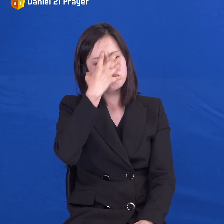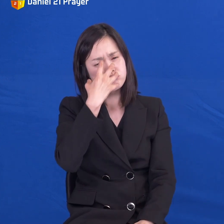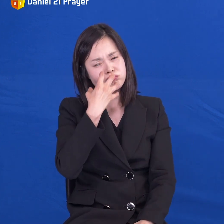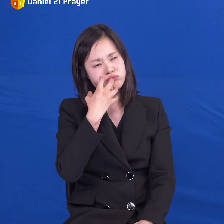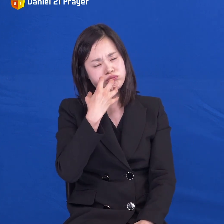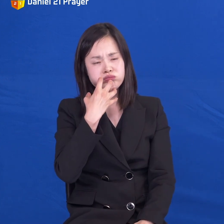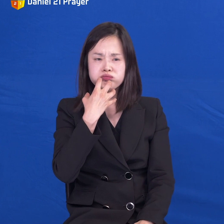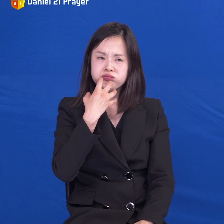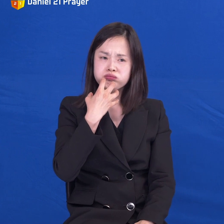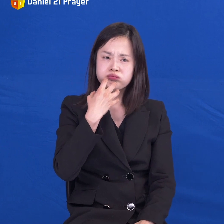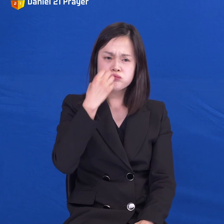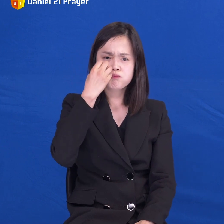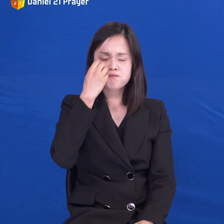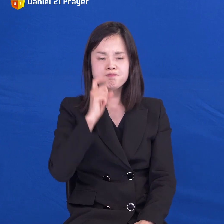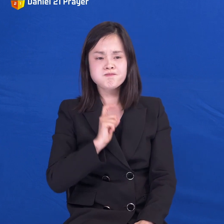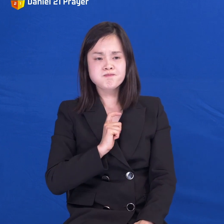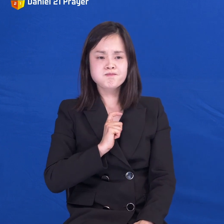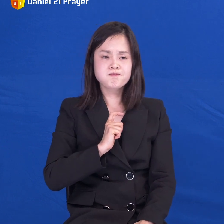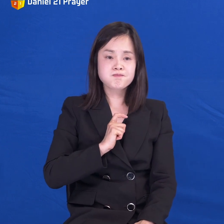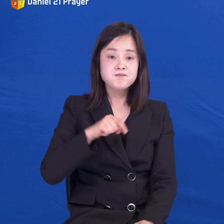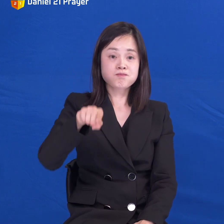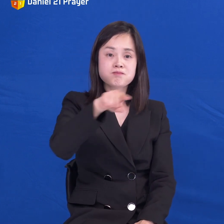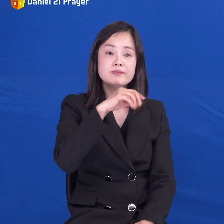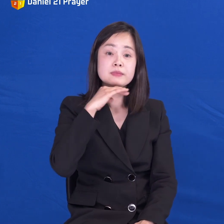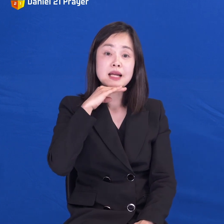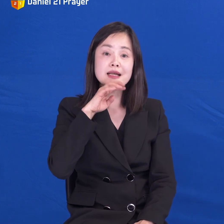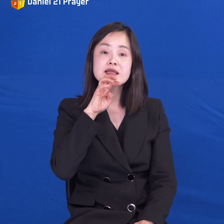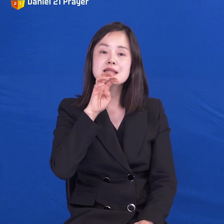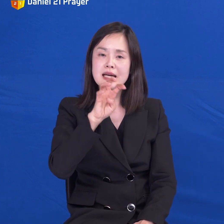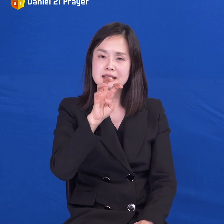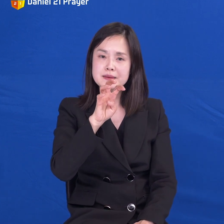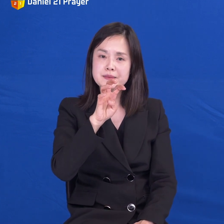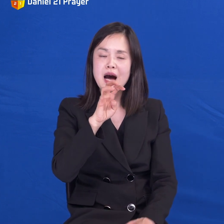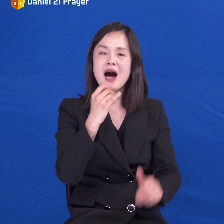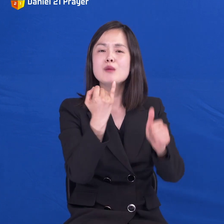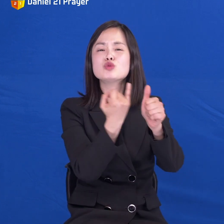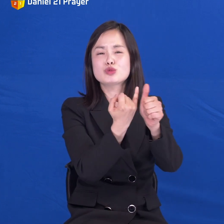그 분들 나이가 40인데 아이가 없어요.